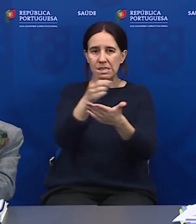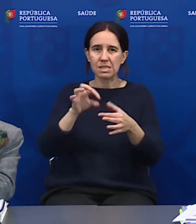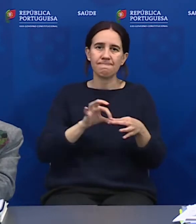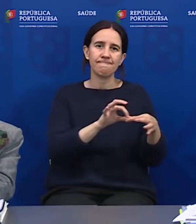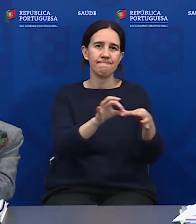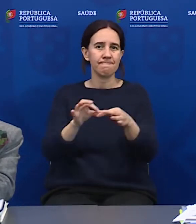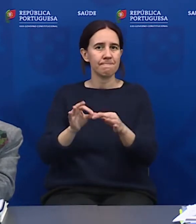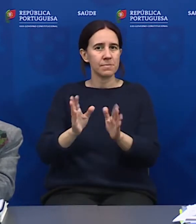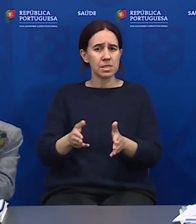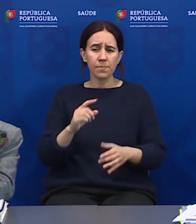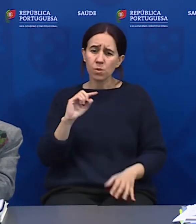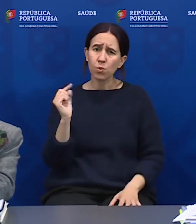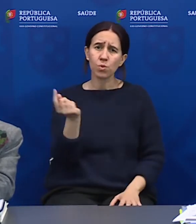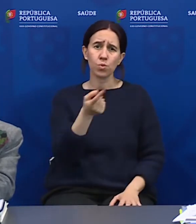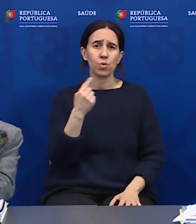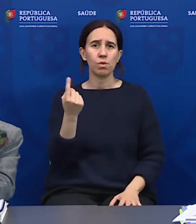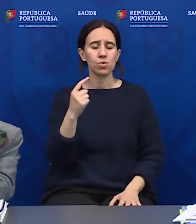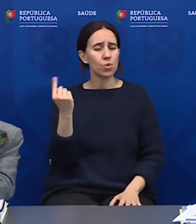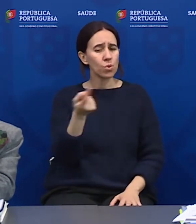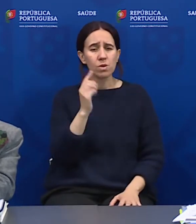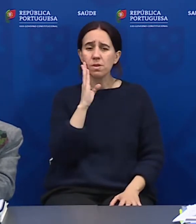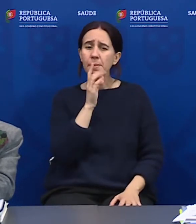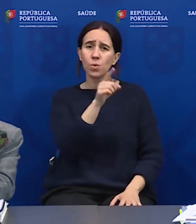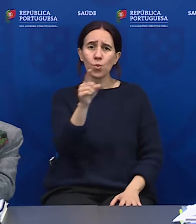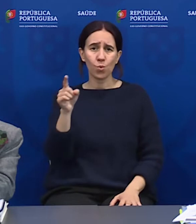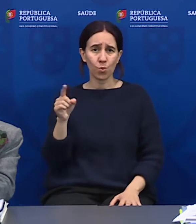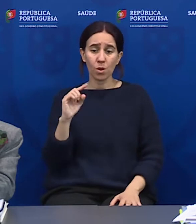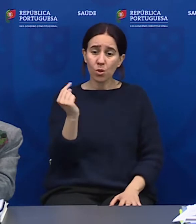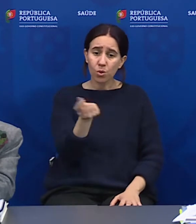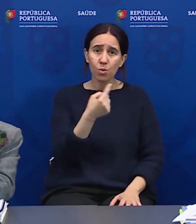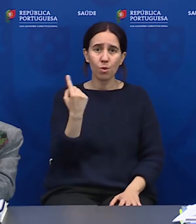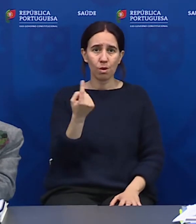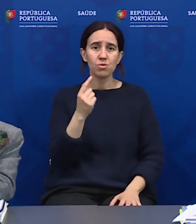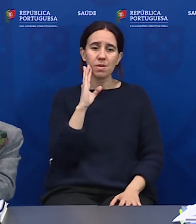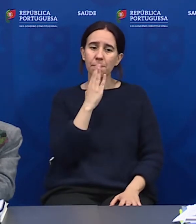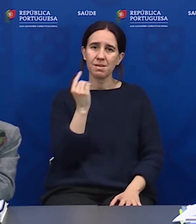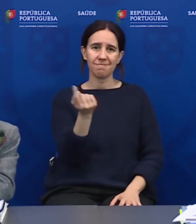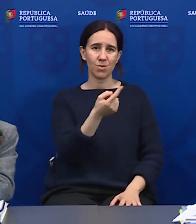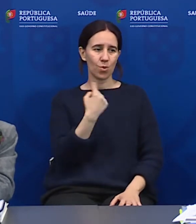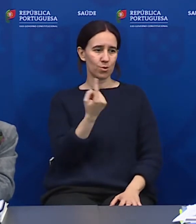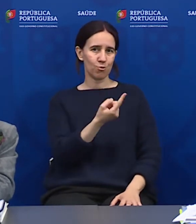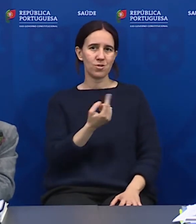convosco. Todos dependemos de todos e todos dependemos dos outros.